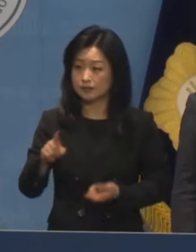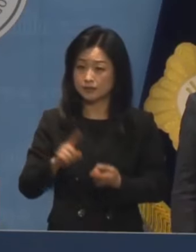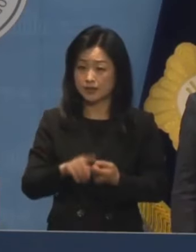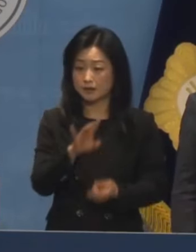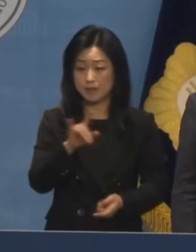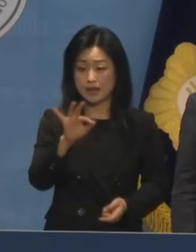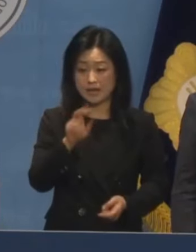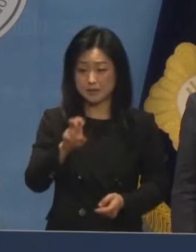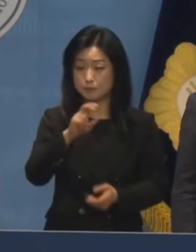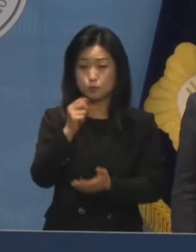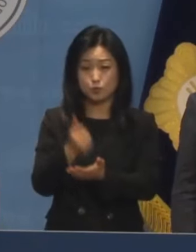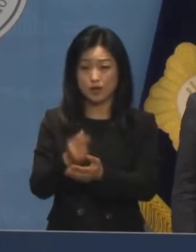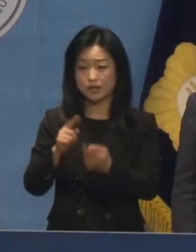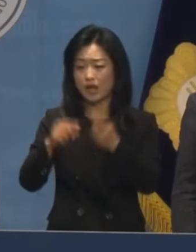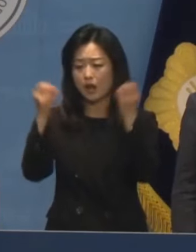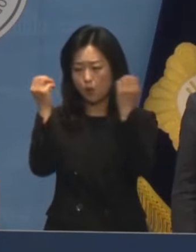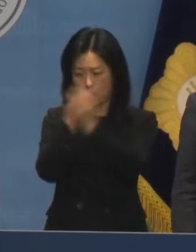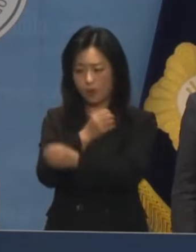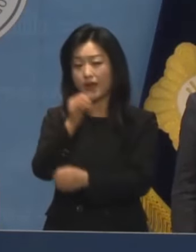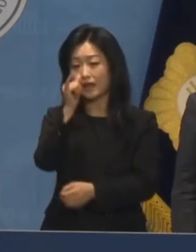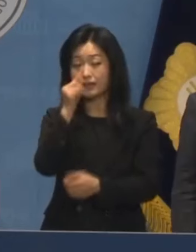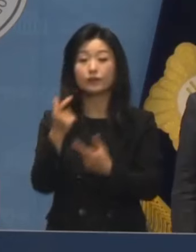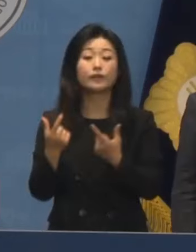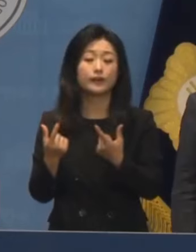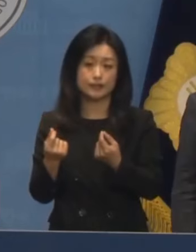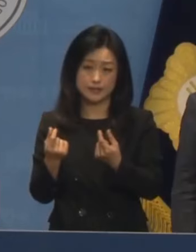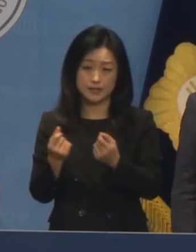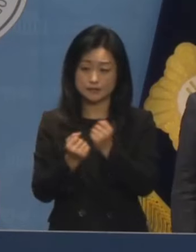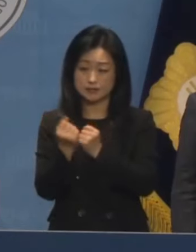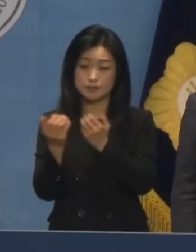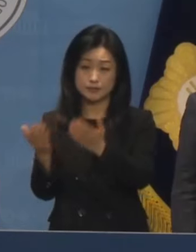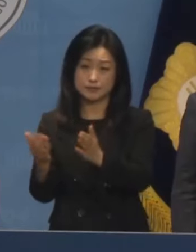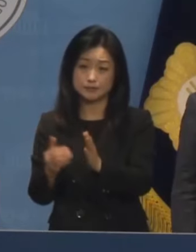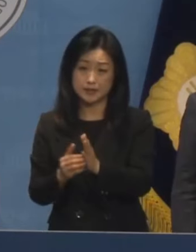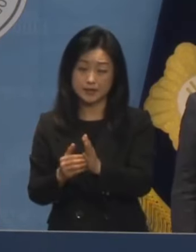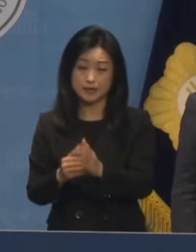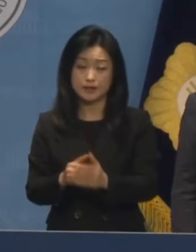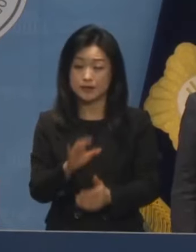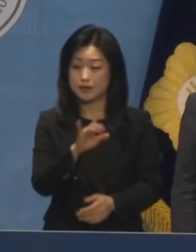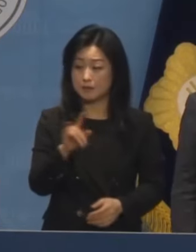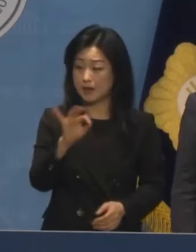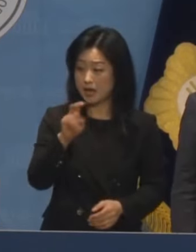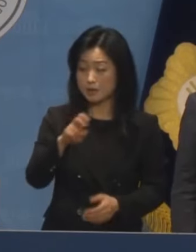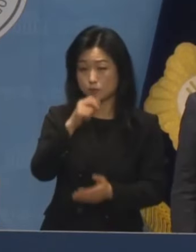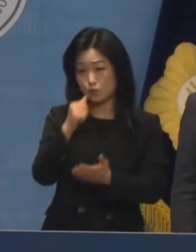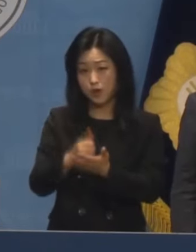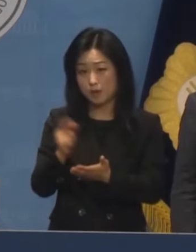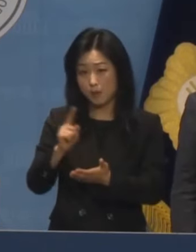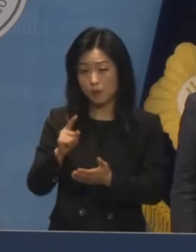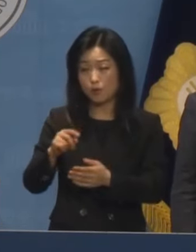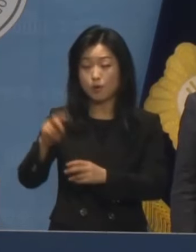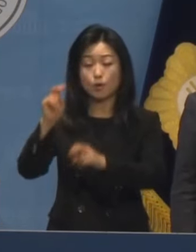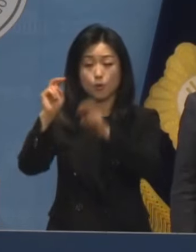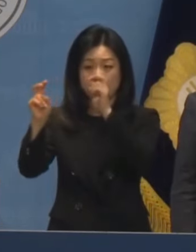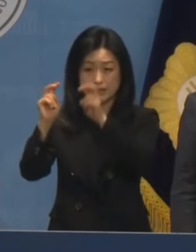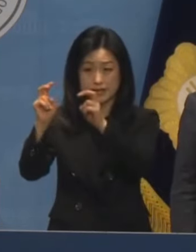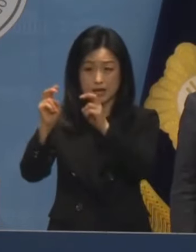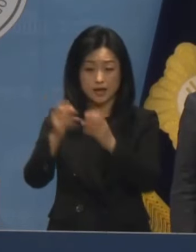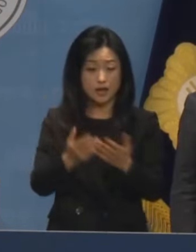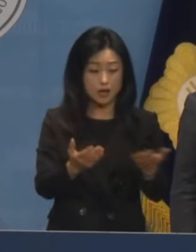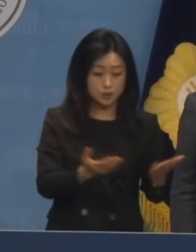배임죄에 대한 오해에서 시작된다는 말씀을 드렸습니다 배임죄는 회사가